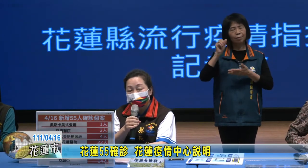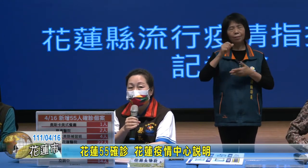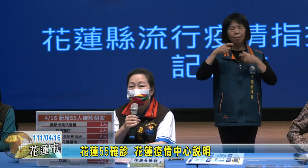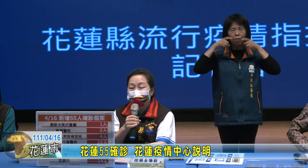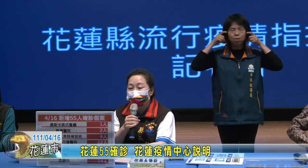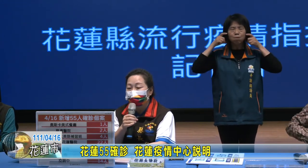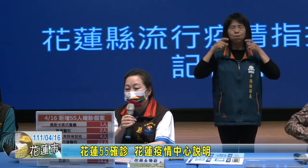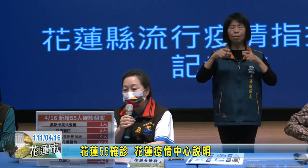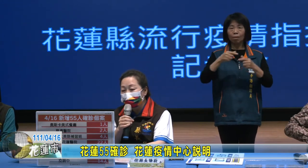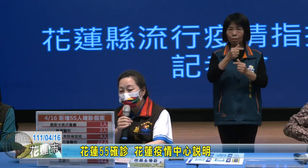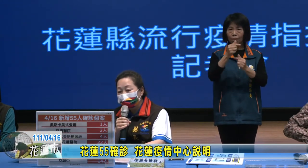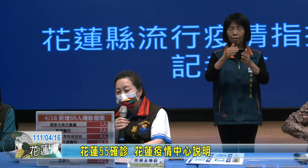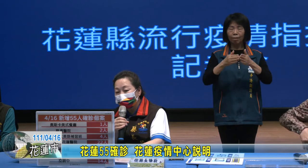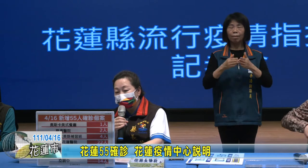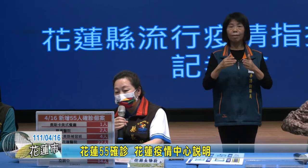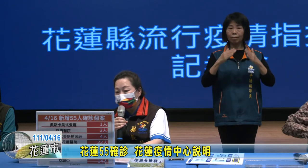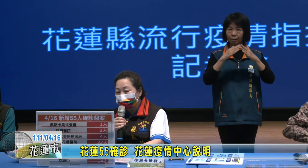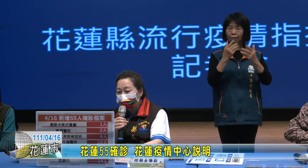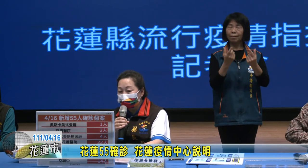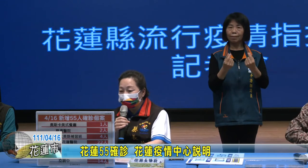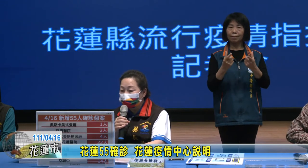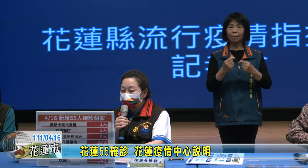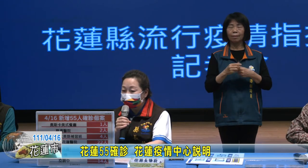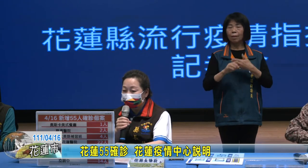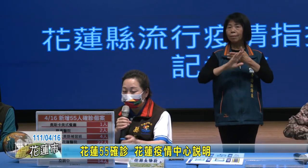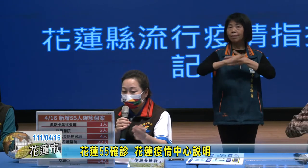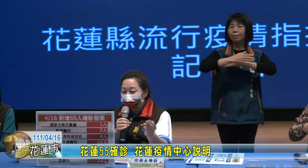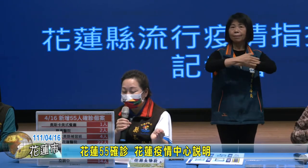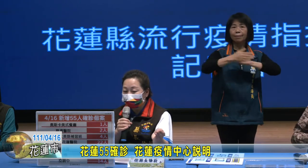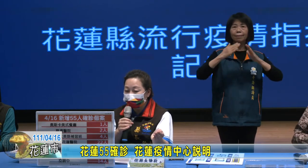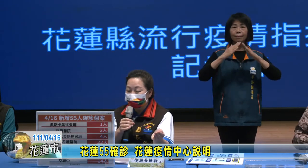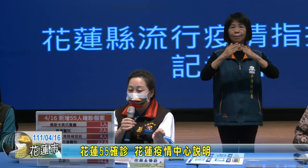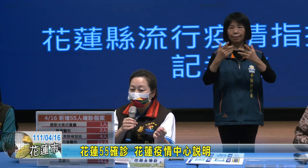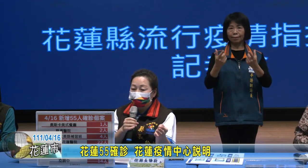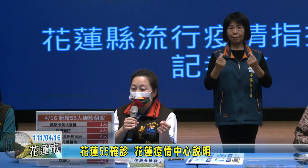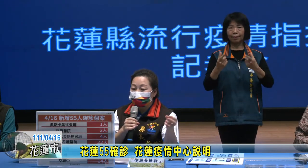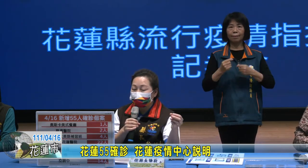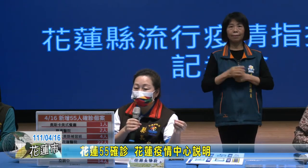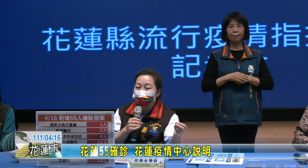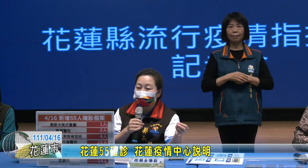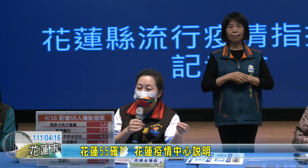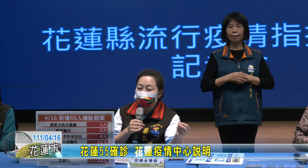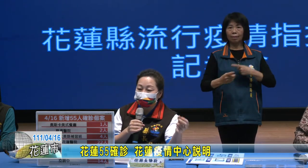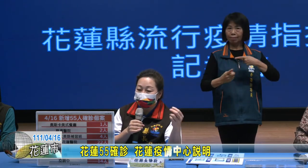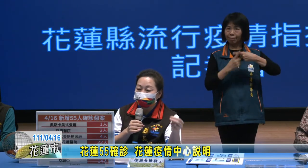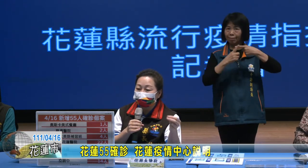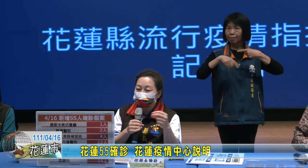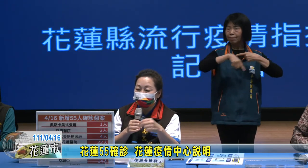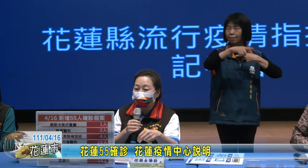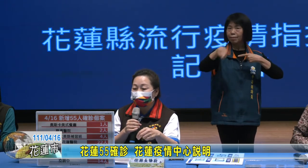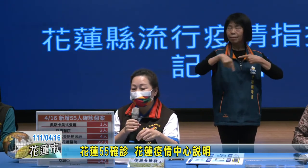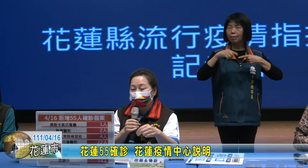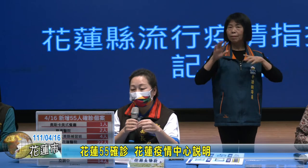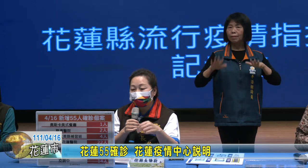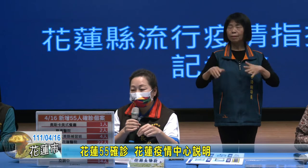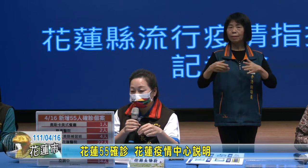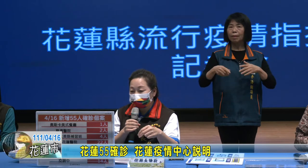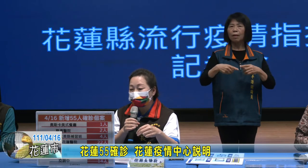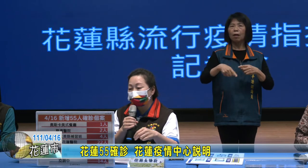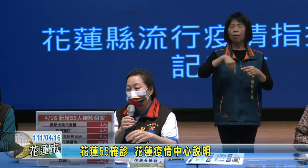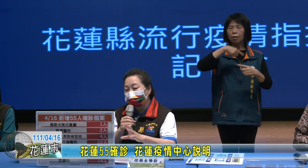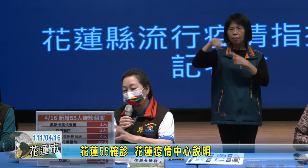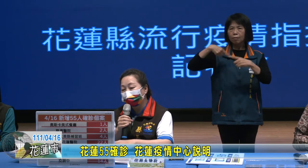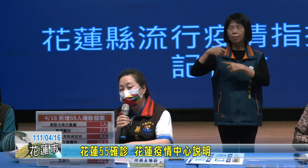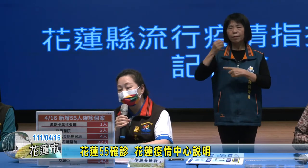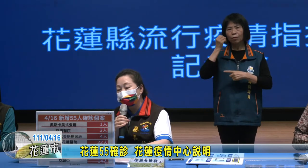家中也把口罩戴好。另外在外县市部分，外县市的确诊的案例然后移调到花莲来，是